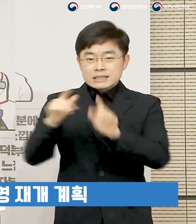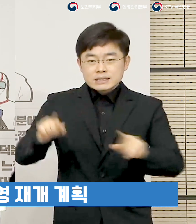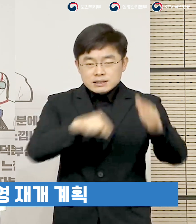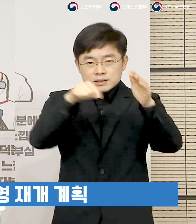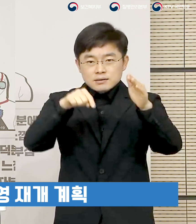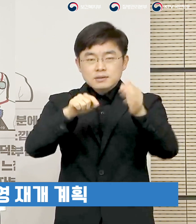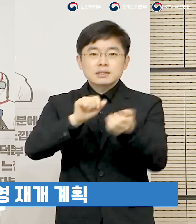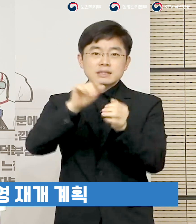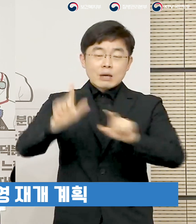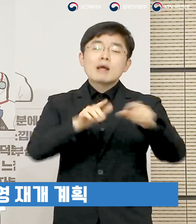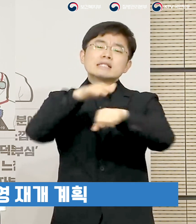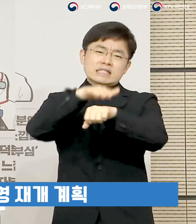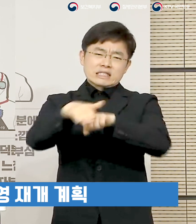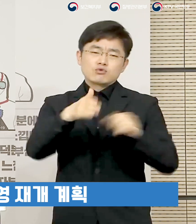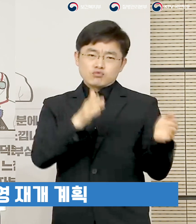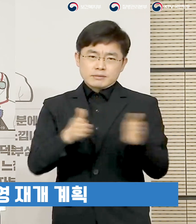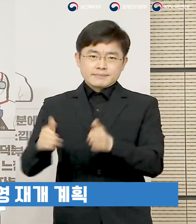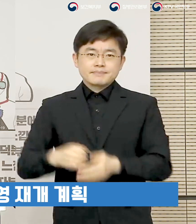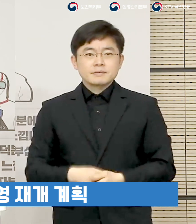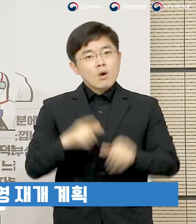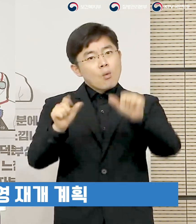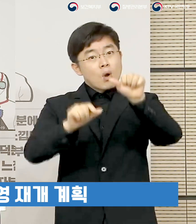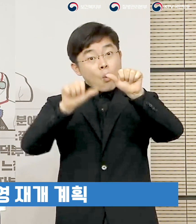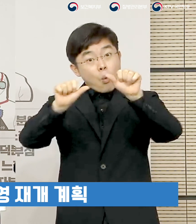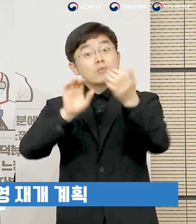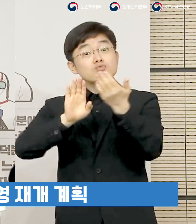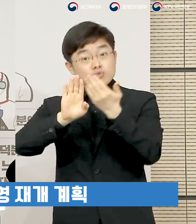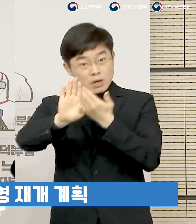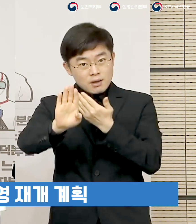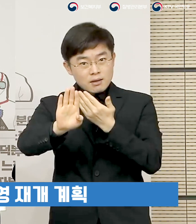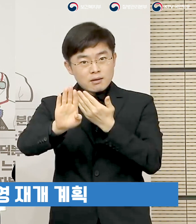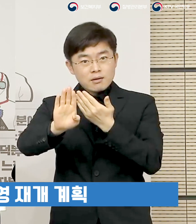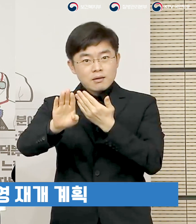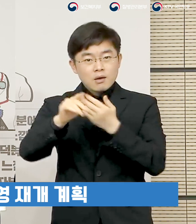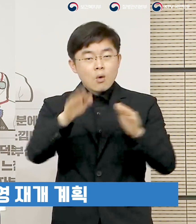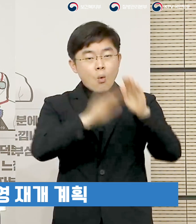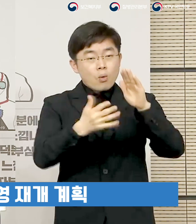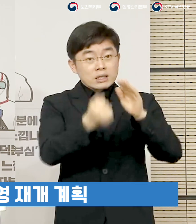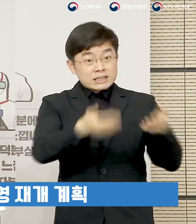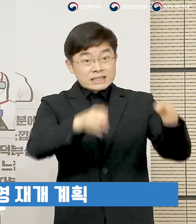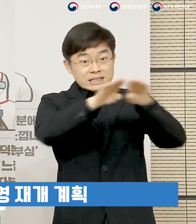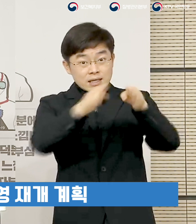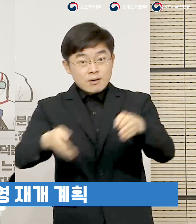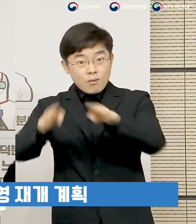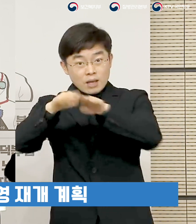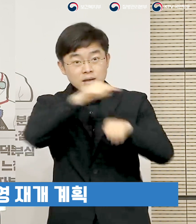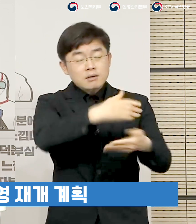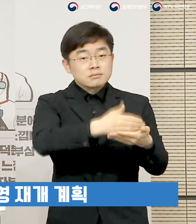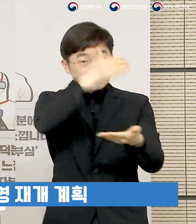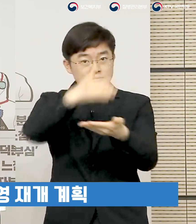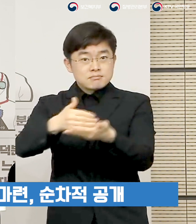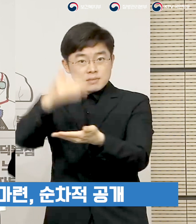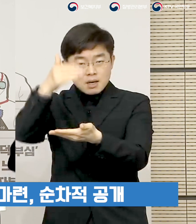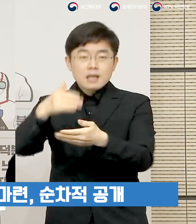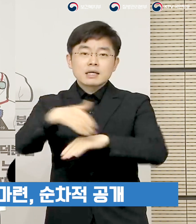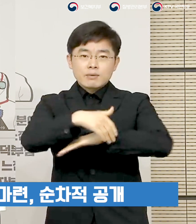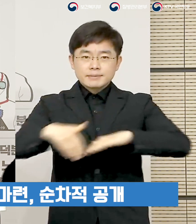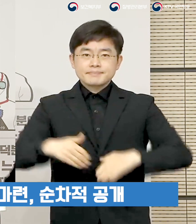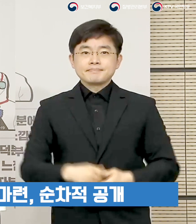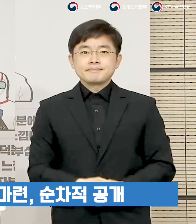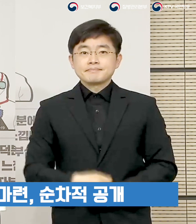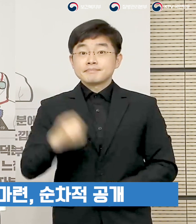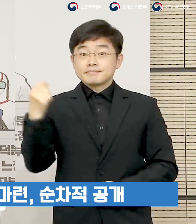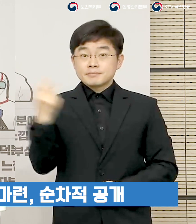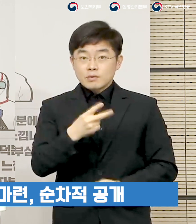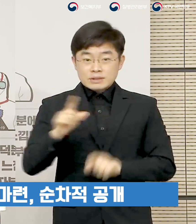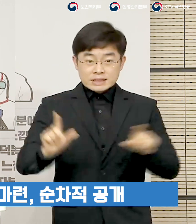5일 이후 사회적 거리두기 수위 조절 결과에 따라 공공시설 운영을 재개할 계획입니다. 또한 생활